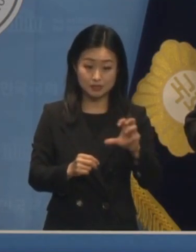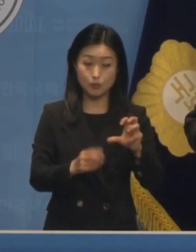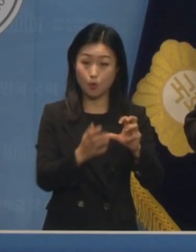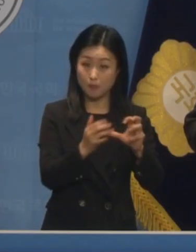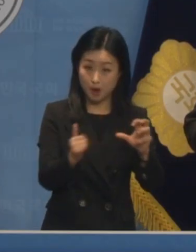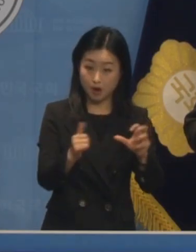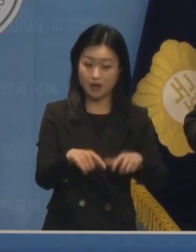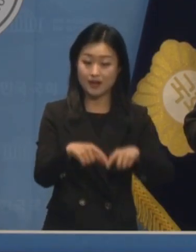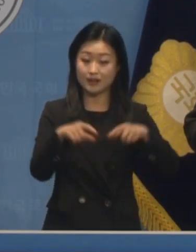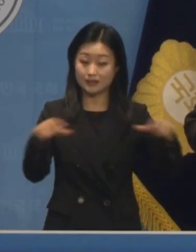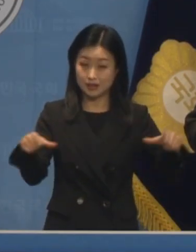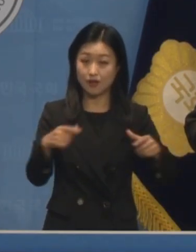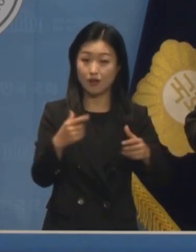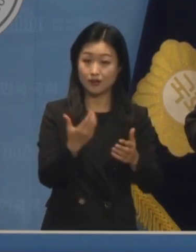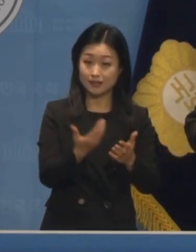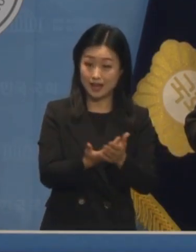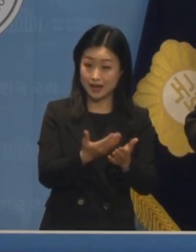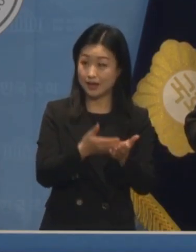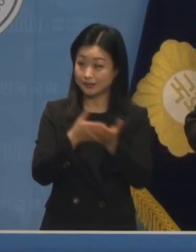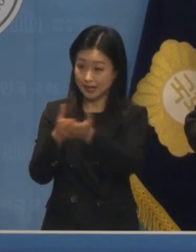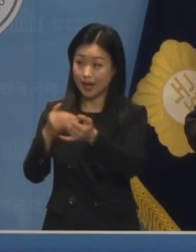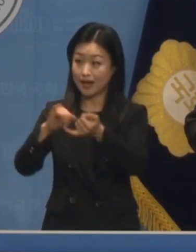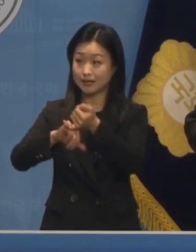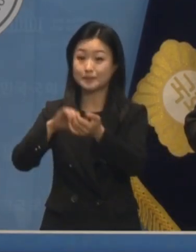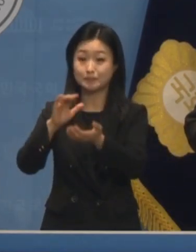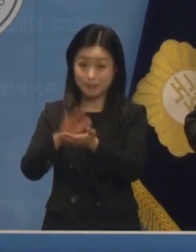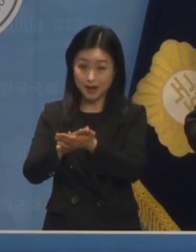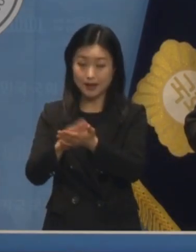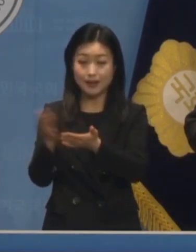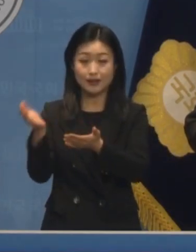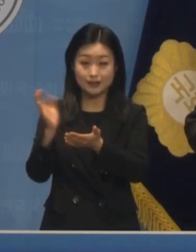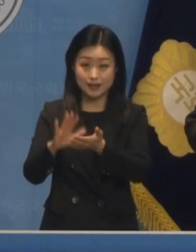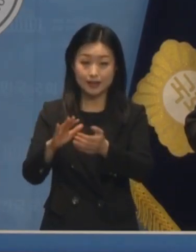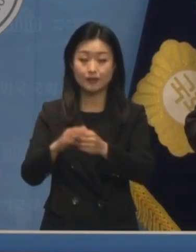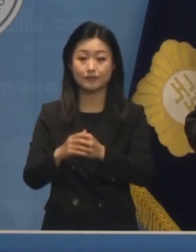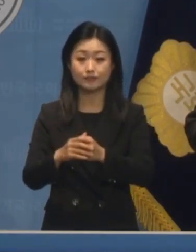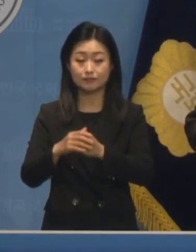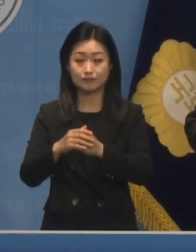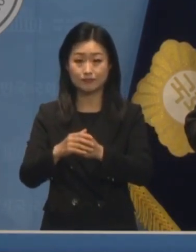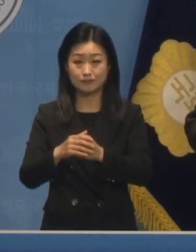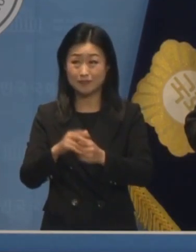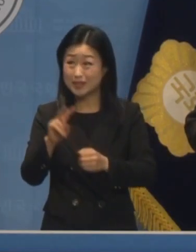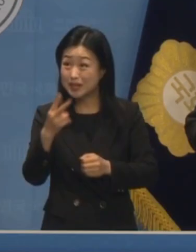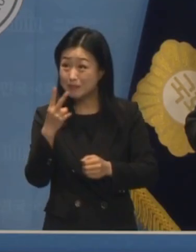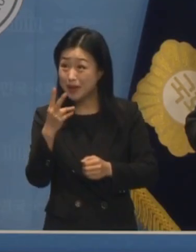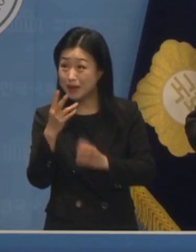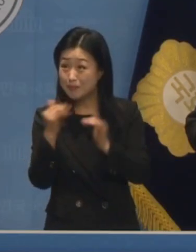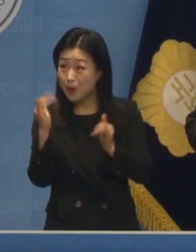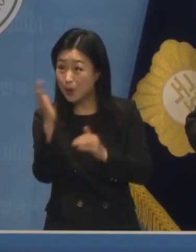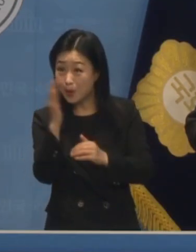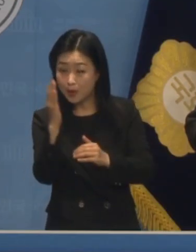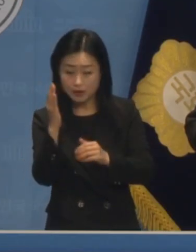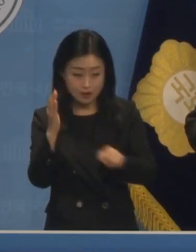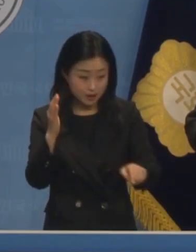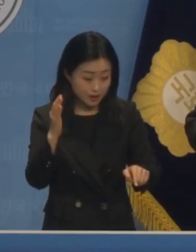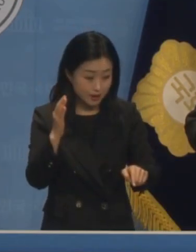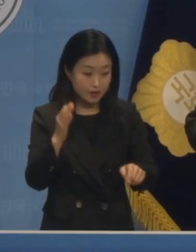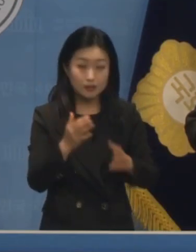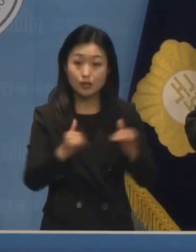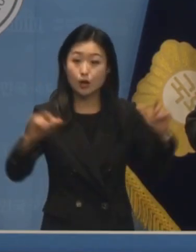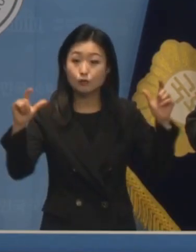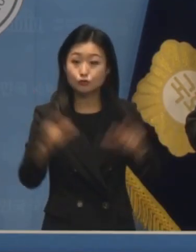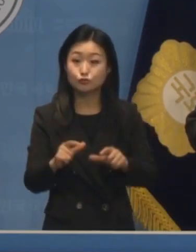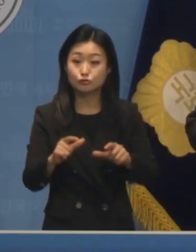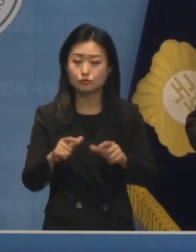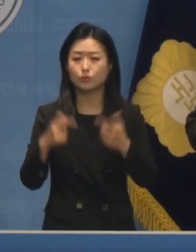충원하다 약속을 했음에도 불구하고 사실상 인력을 감축한 것이라고 볼 수가 있습니다 이런 인력 감축의